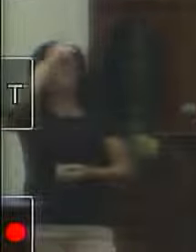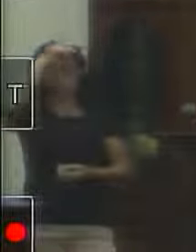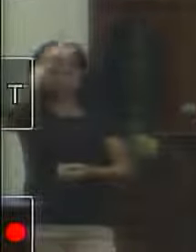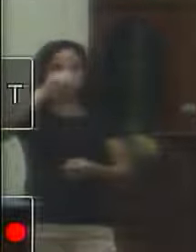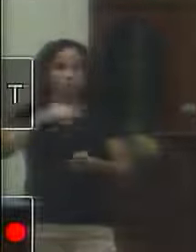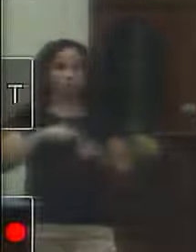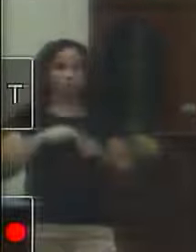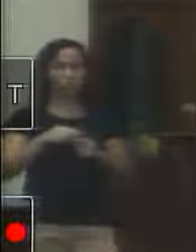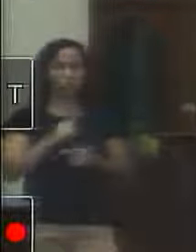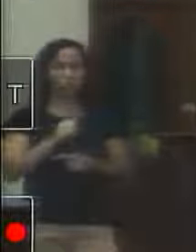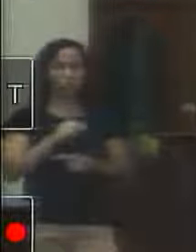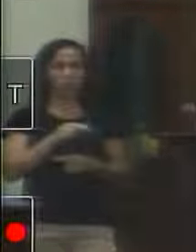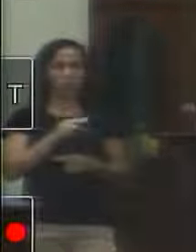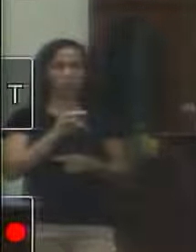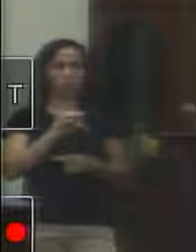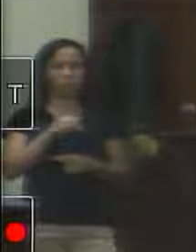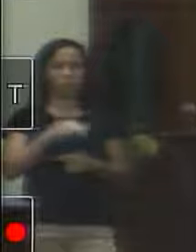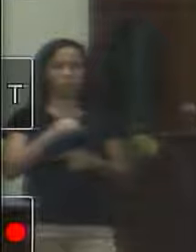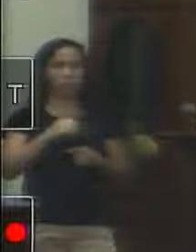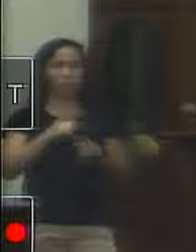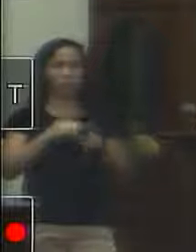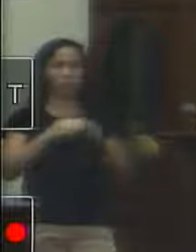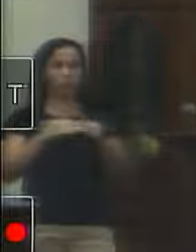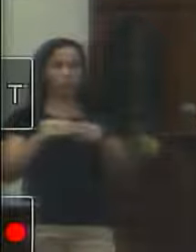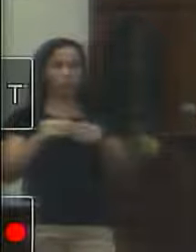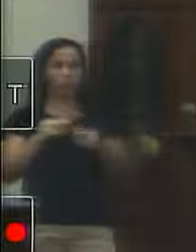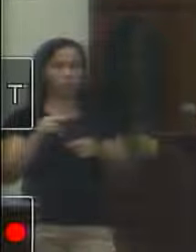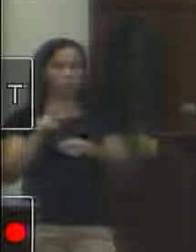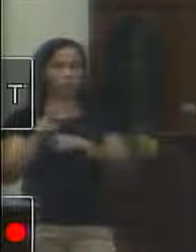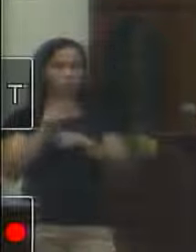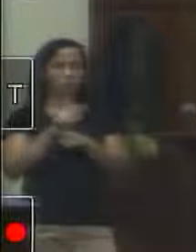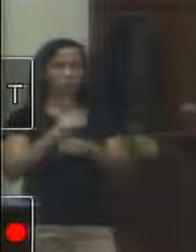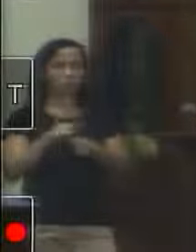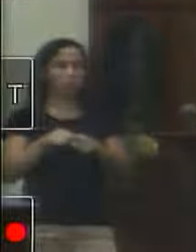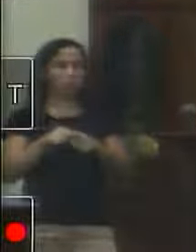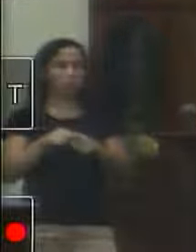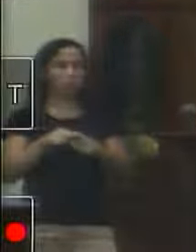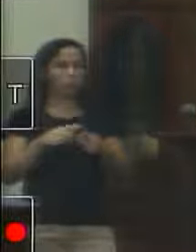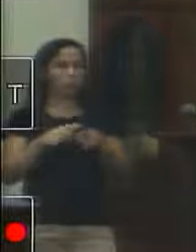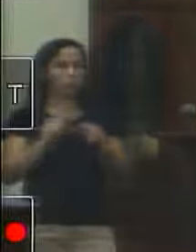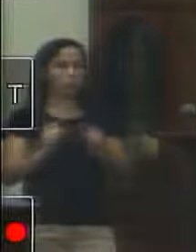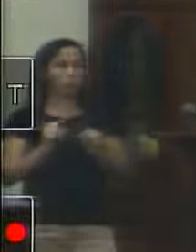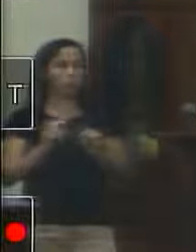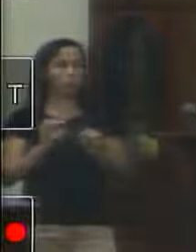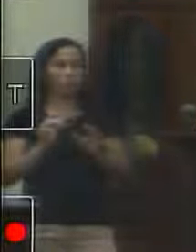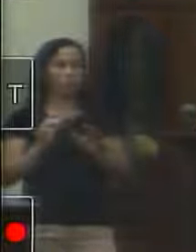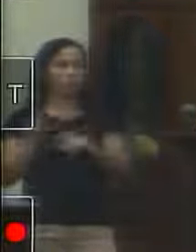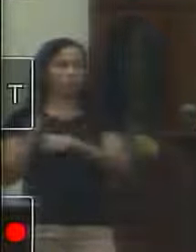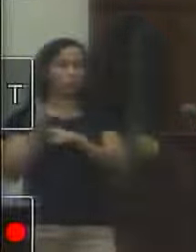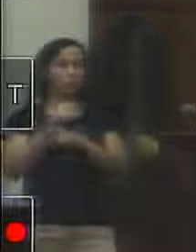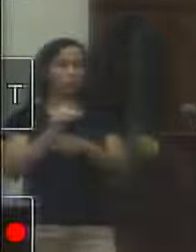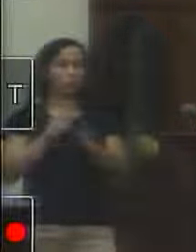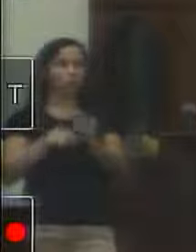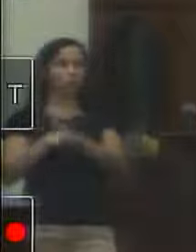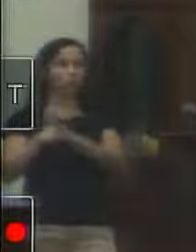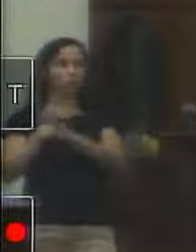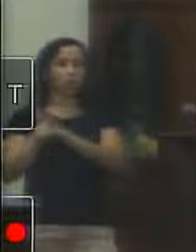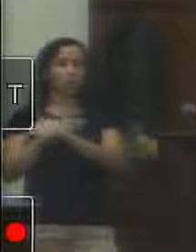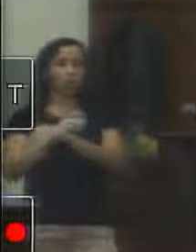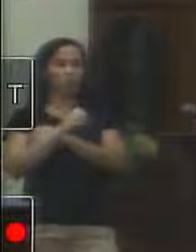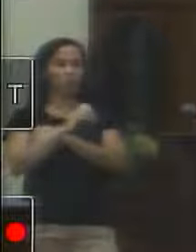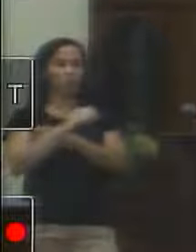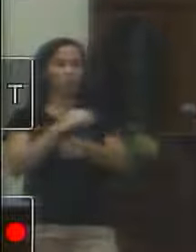tem autonomia de pedir um fiscal, e esse fiscal pode ir lá somente fiscalizar